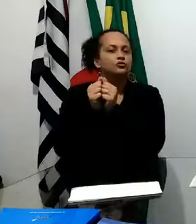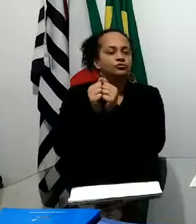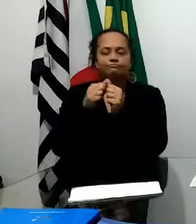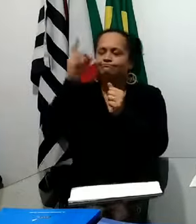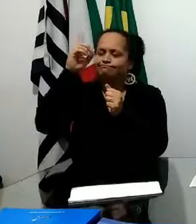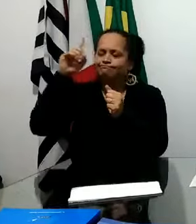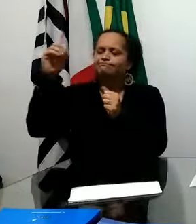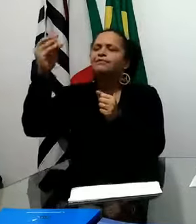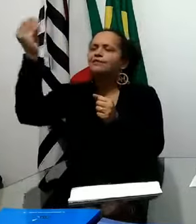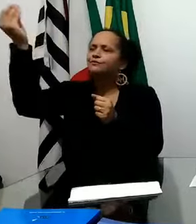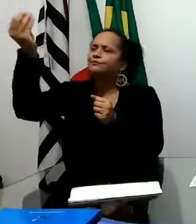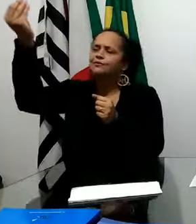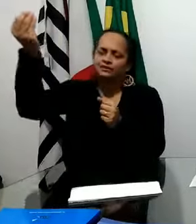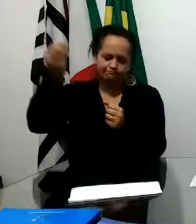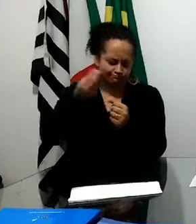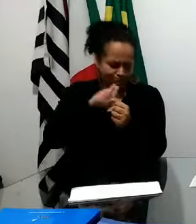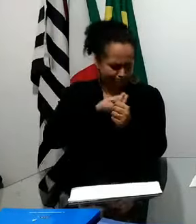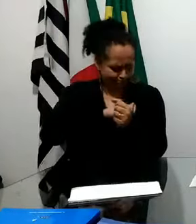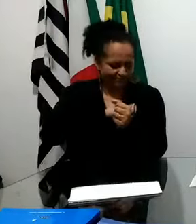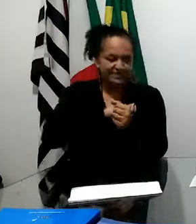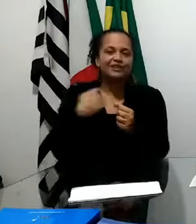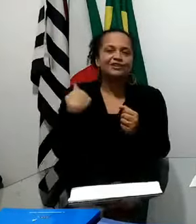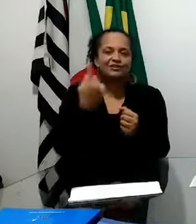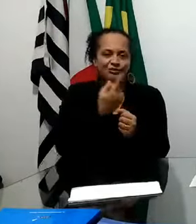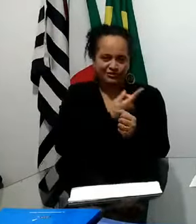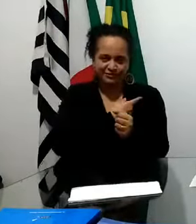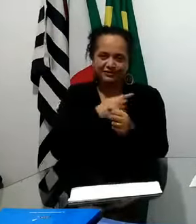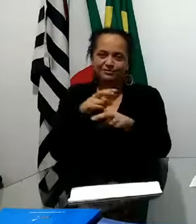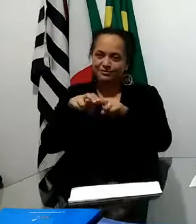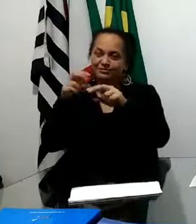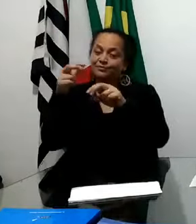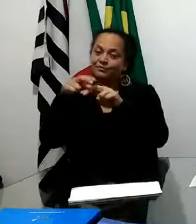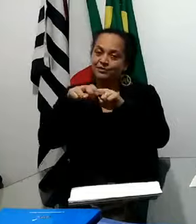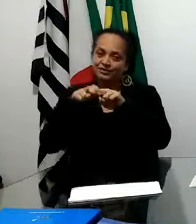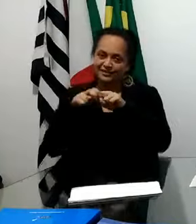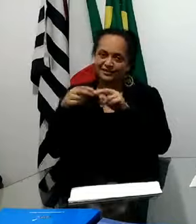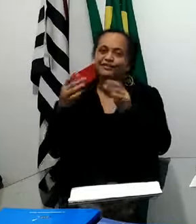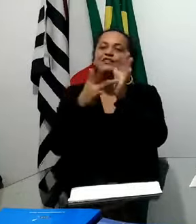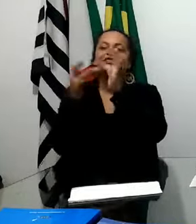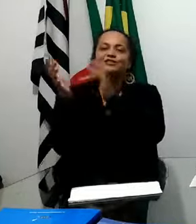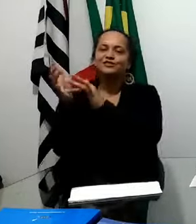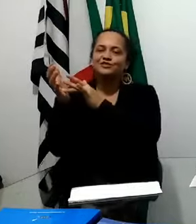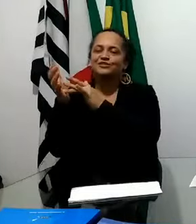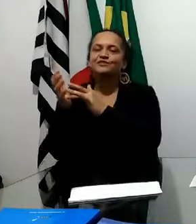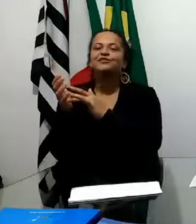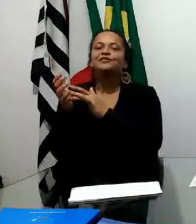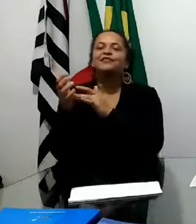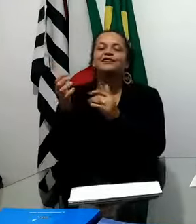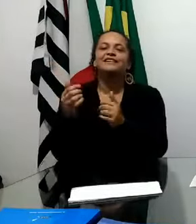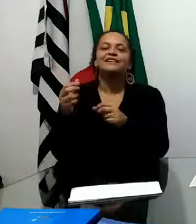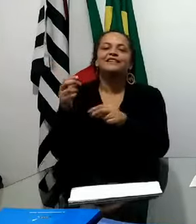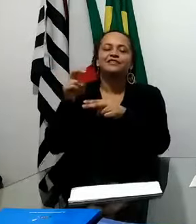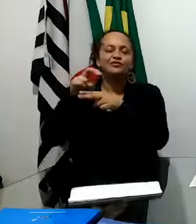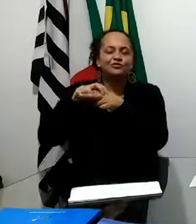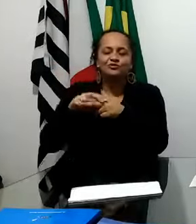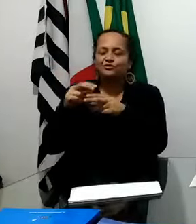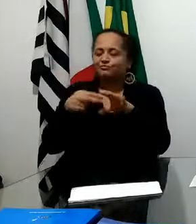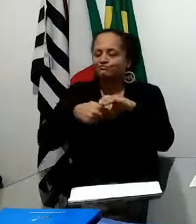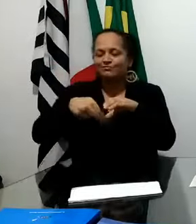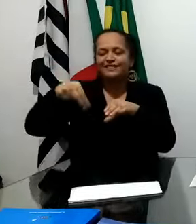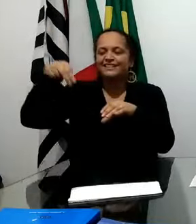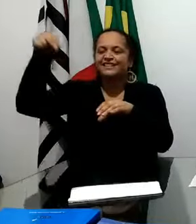Cristo. Pela graça somos salvos, e juntamente com Ele nos ressuscitou e nos fez assentar nos